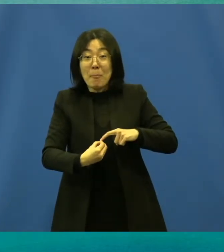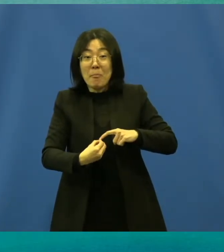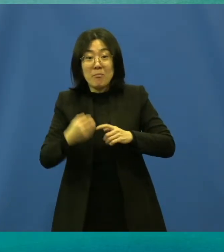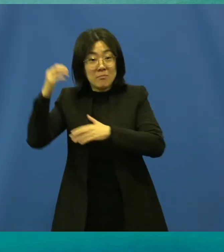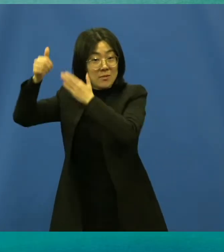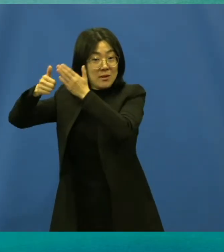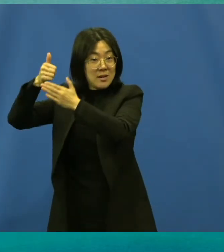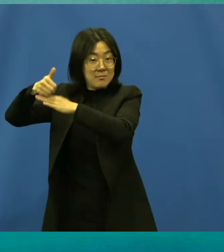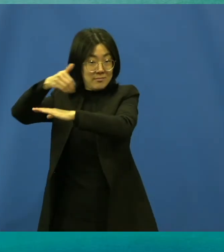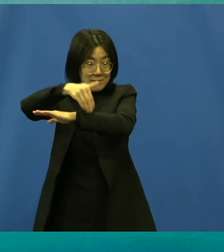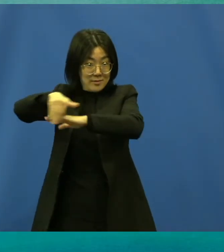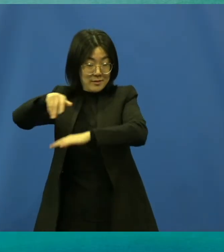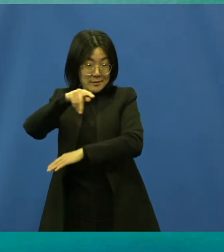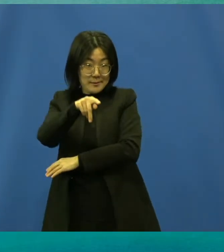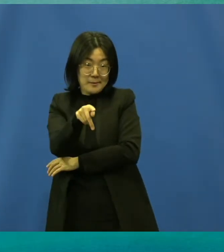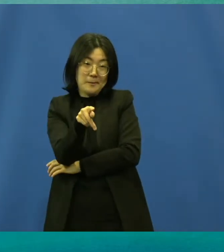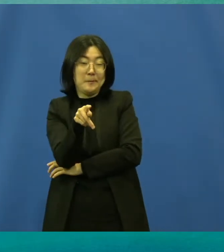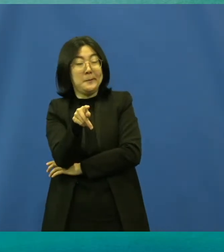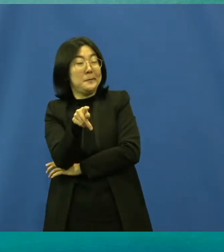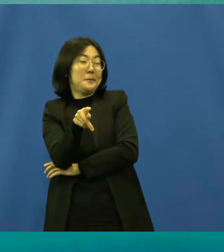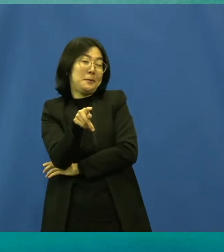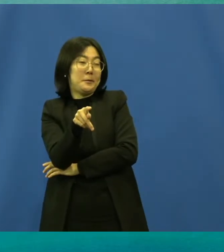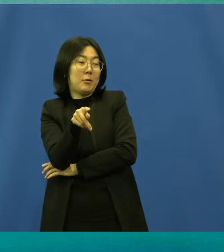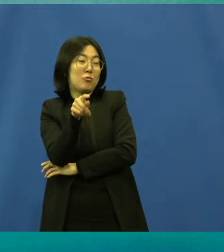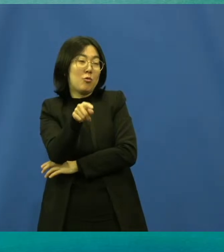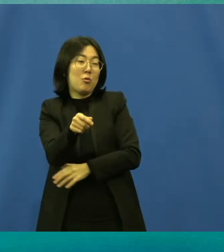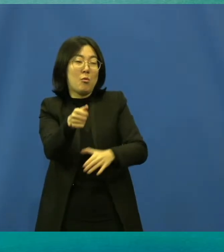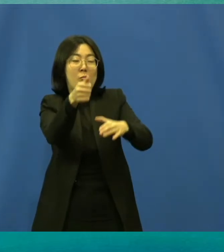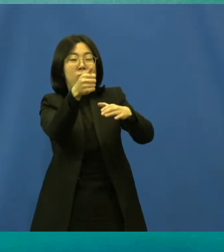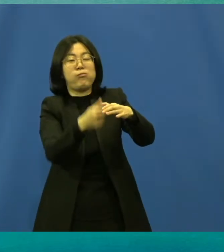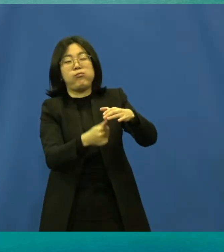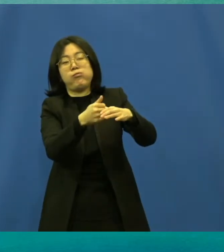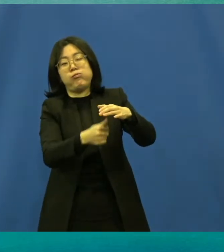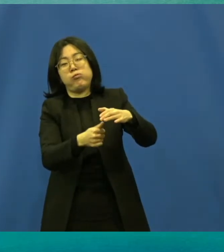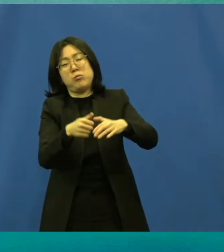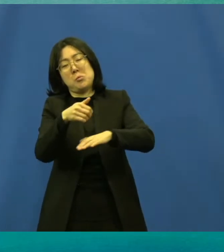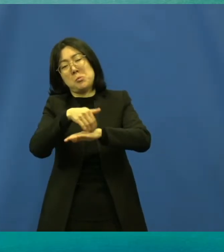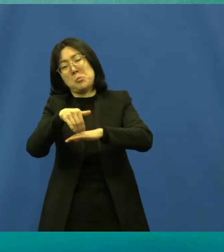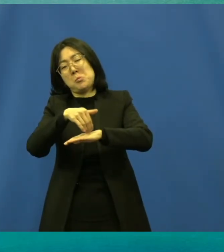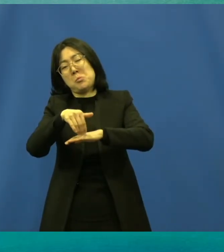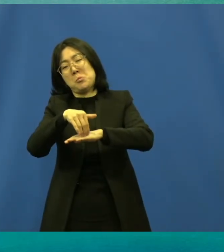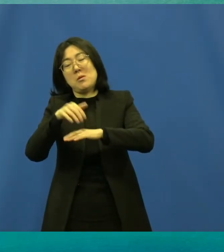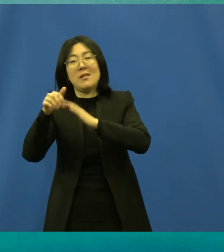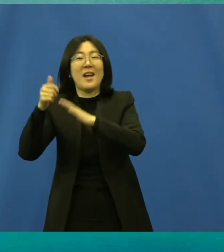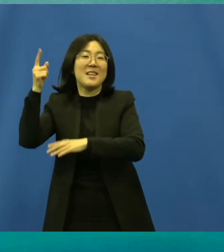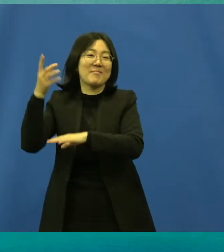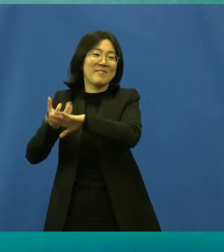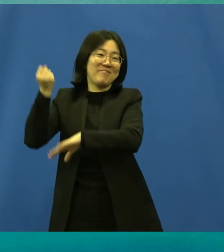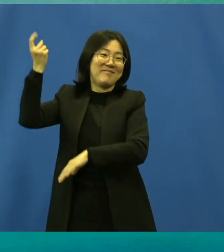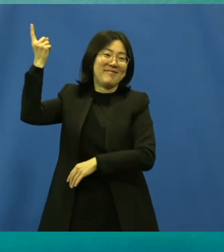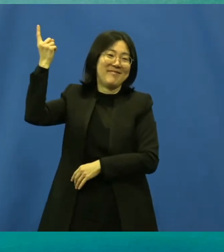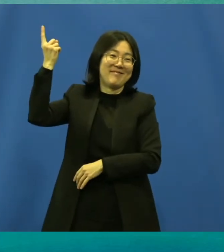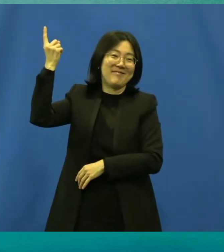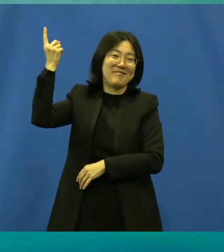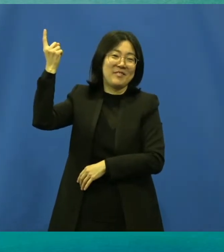얼마 동안에 물고기 뱃속에 넣어 두실 건가도 결정할 수 있습니다.